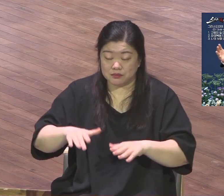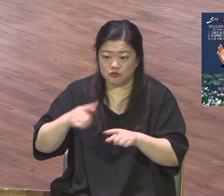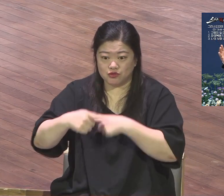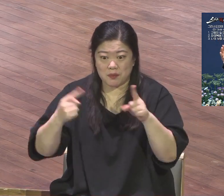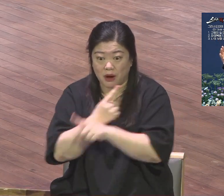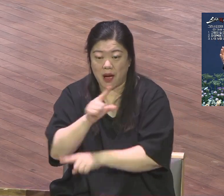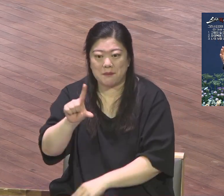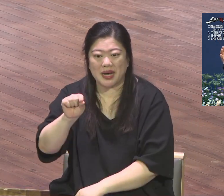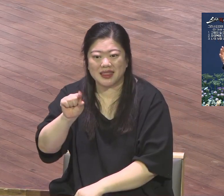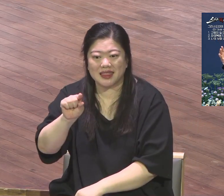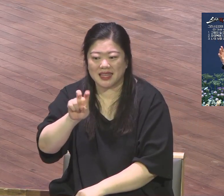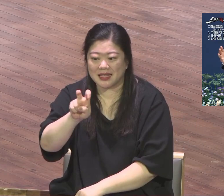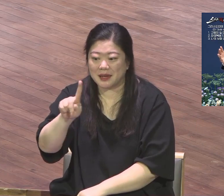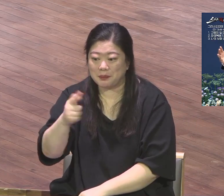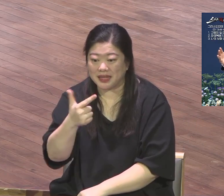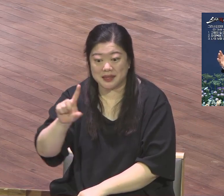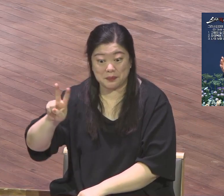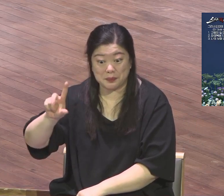목표가 딱 채워 있잖아요.